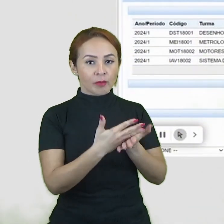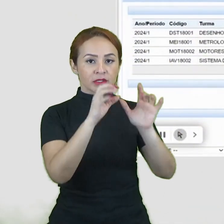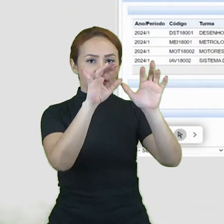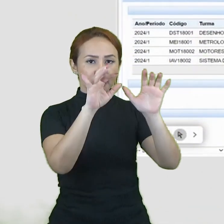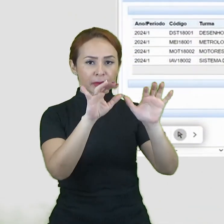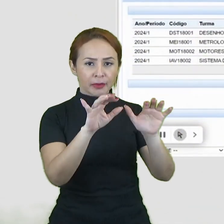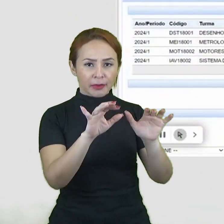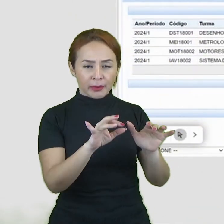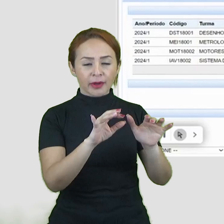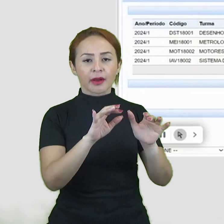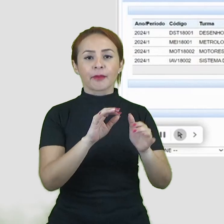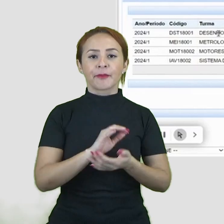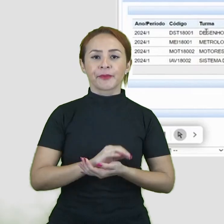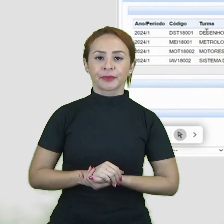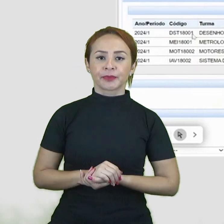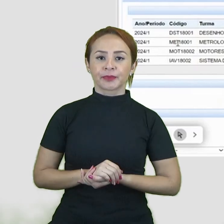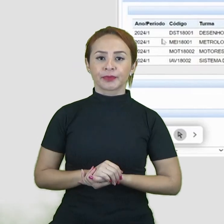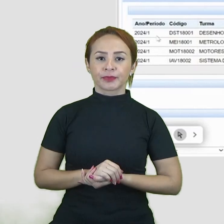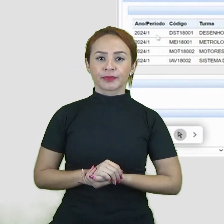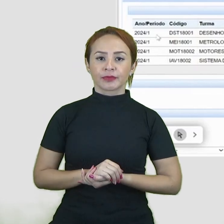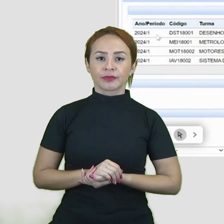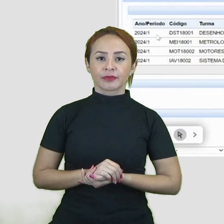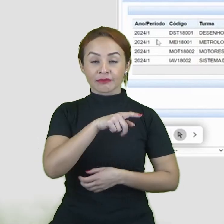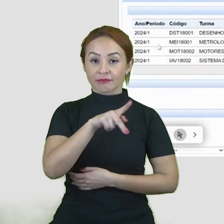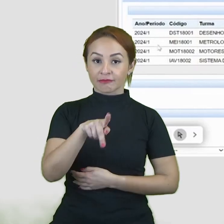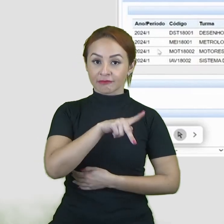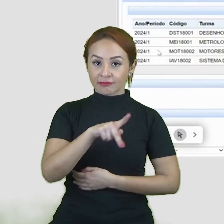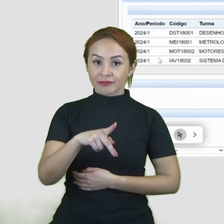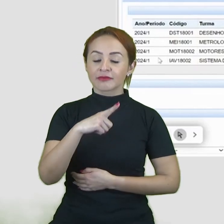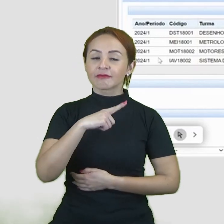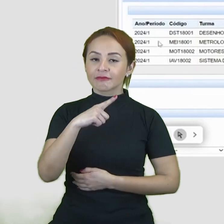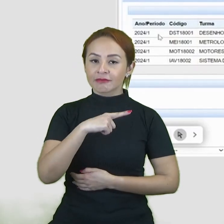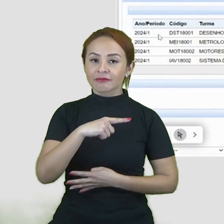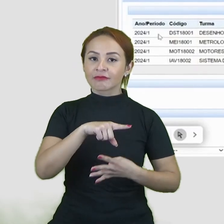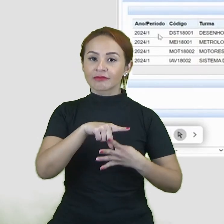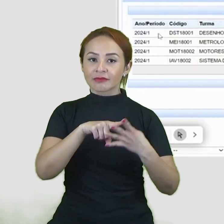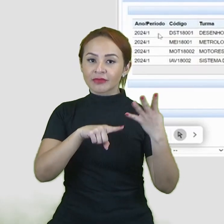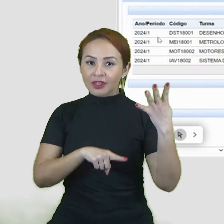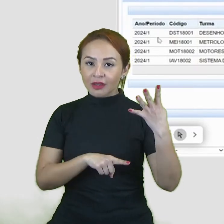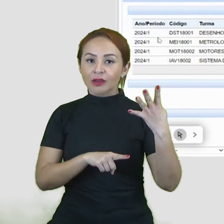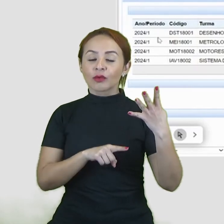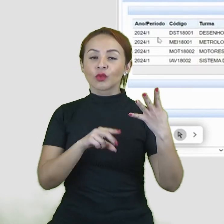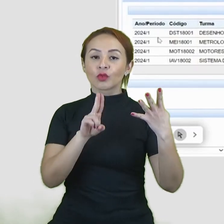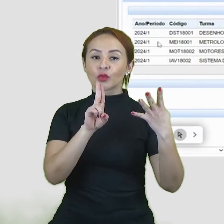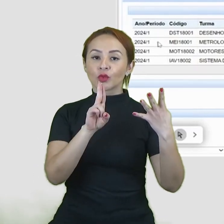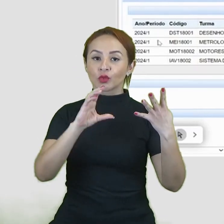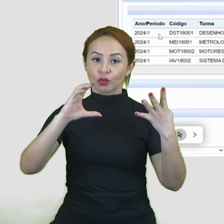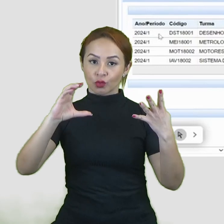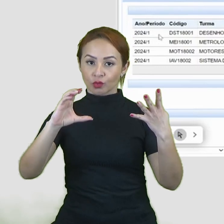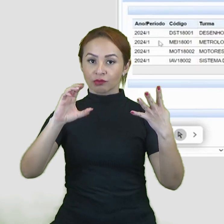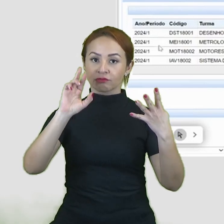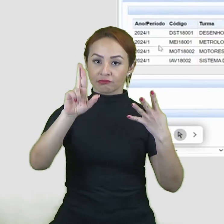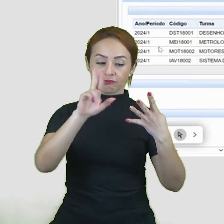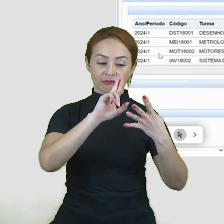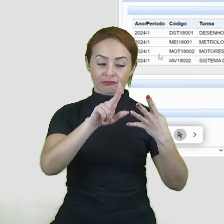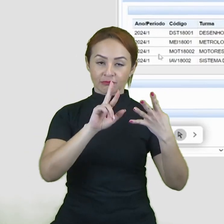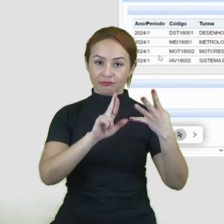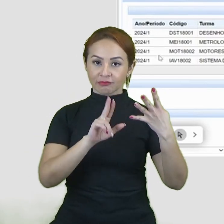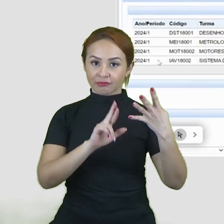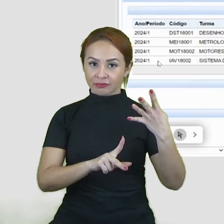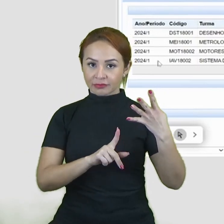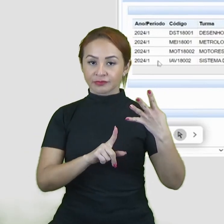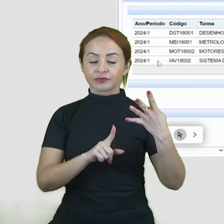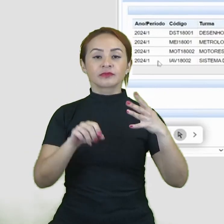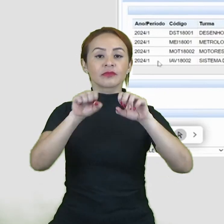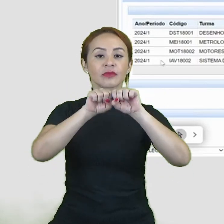meio das atividades de ensino. Percebam, então, que esse docente ele ministra 4 unidades